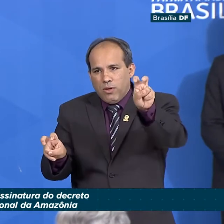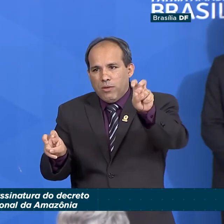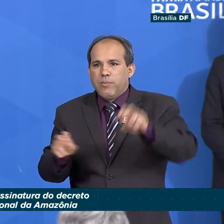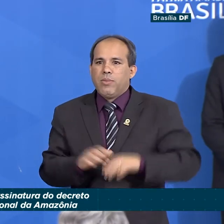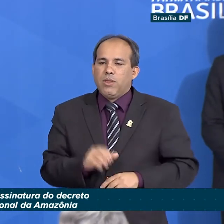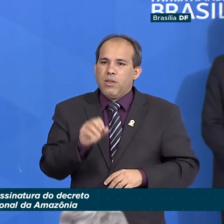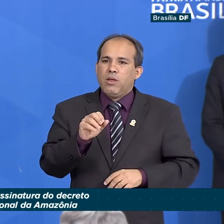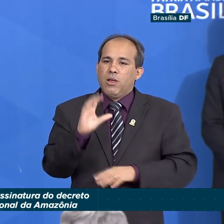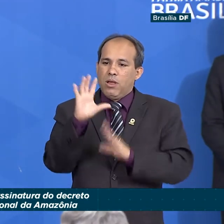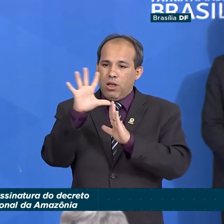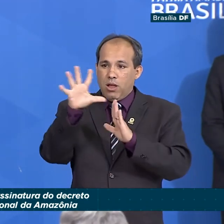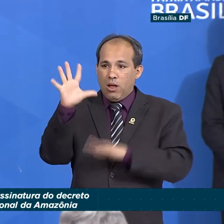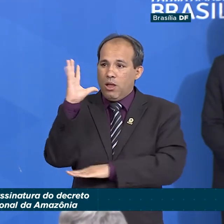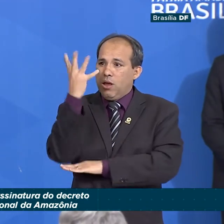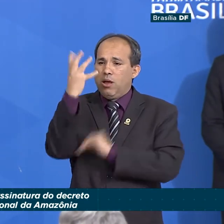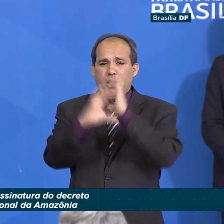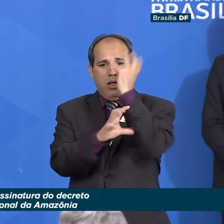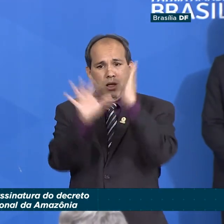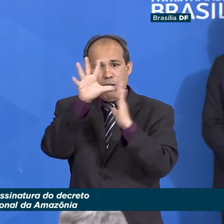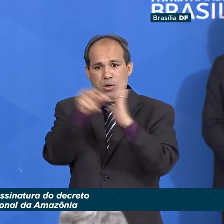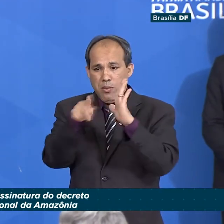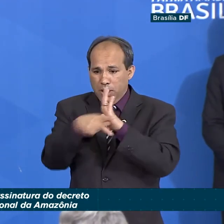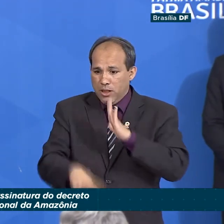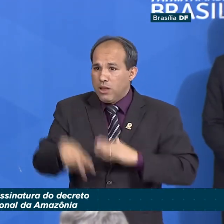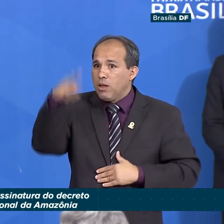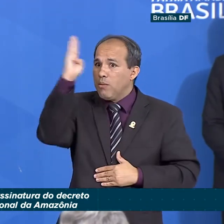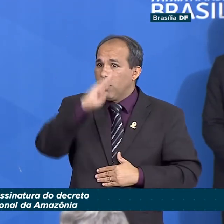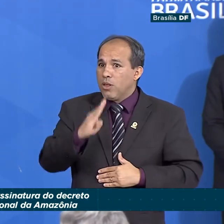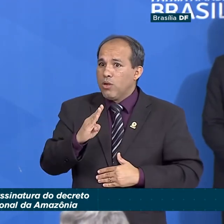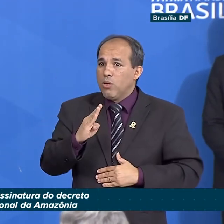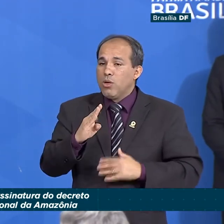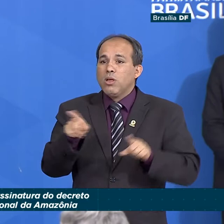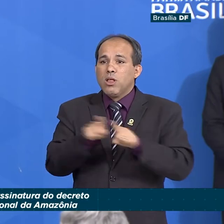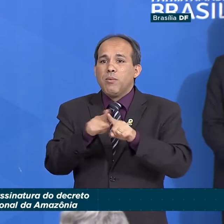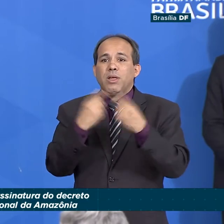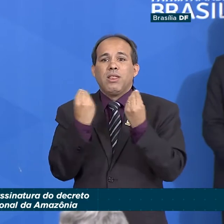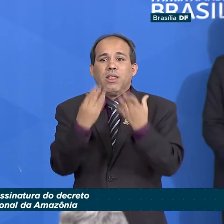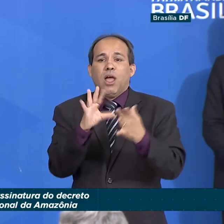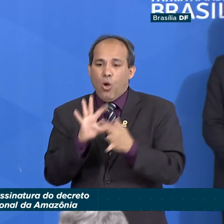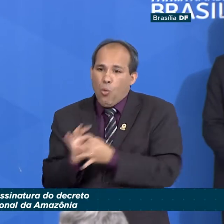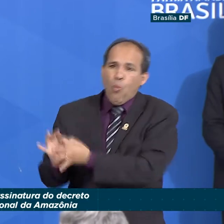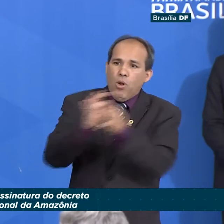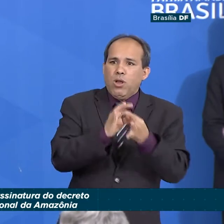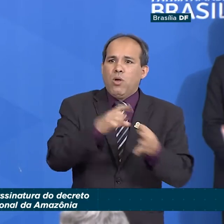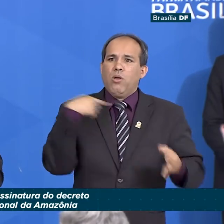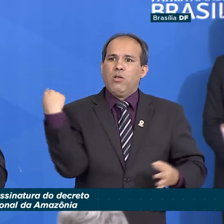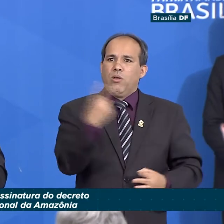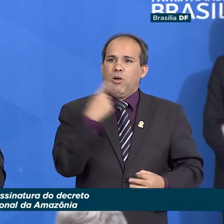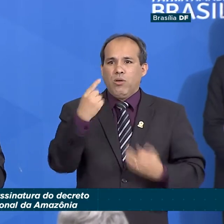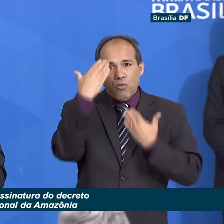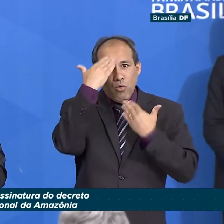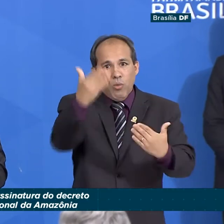selva nos pertence e a Amazônia nos une. Muito obrigado.